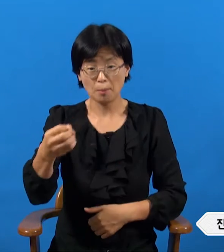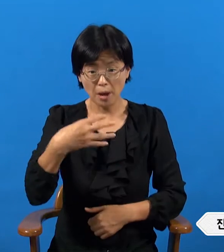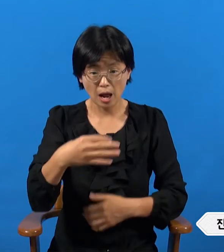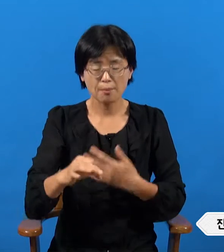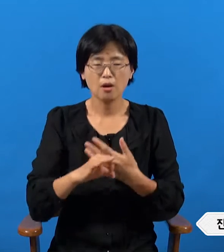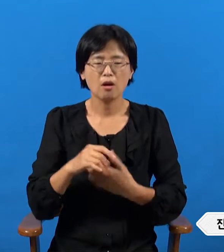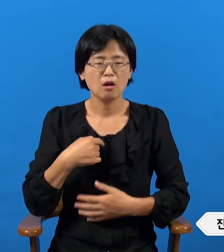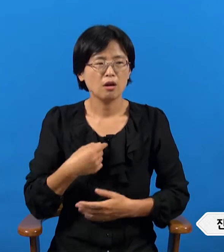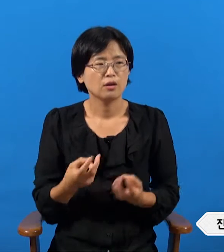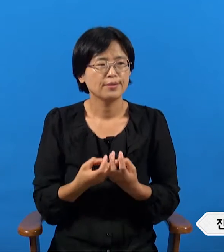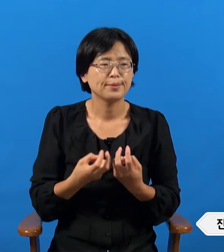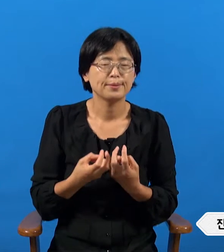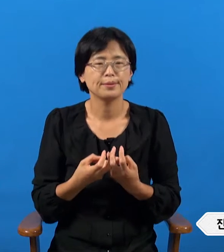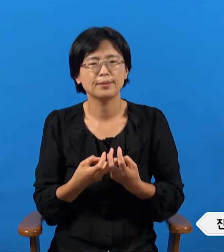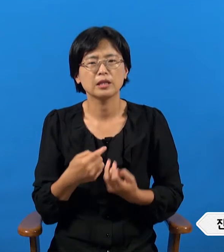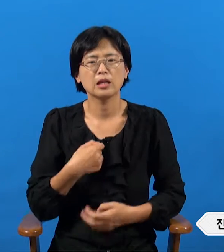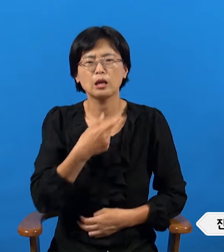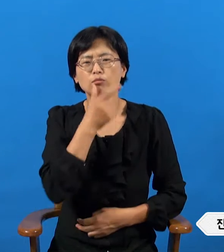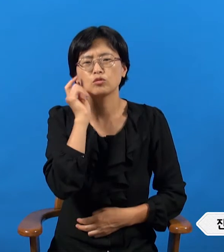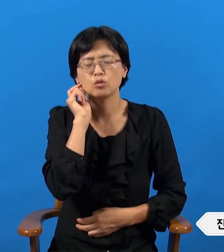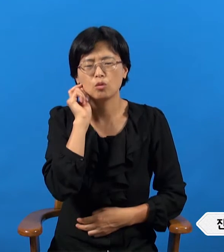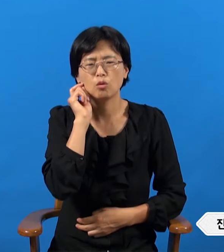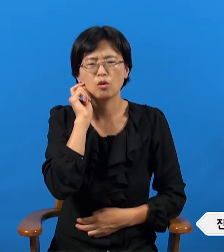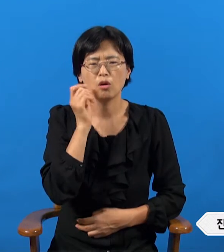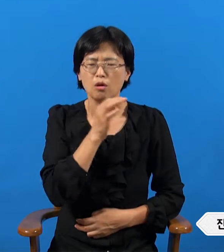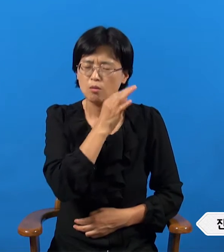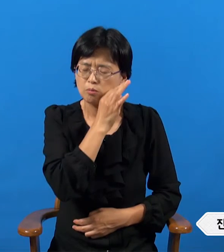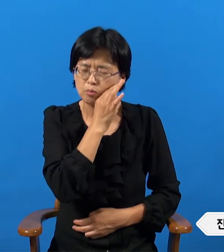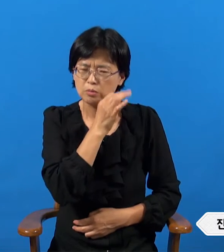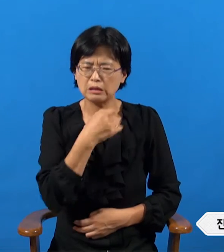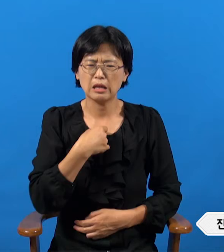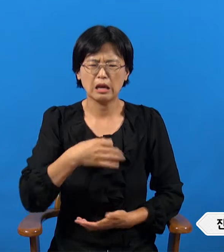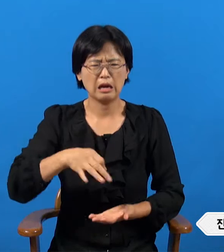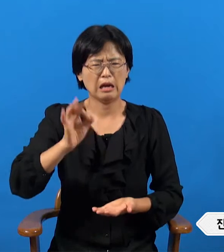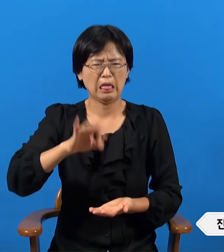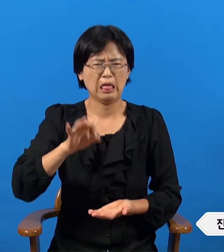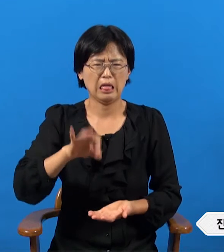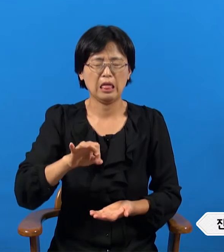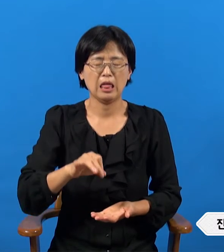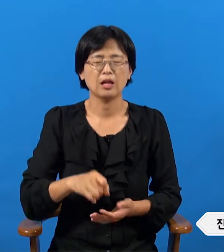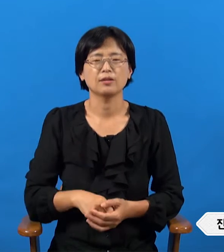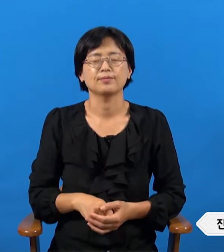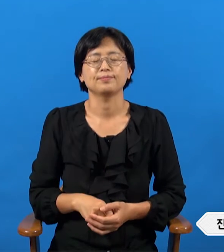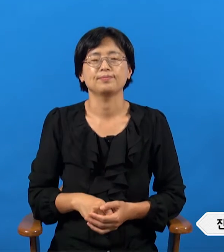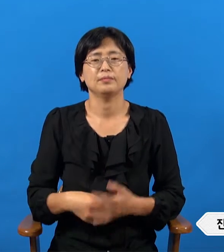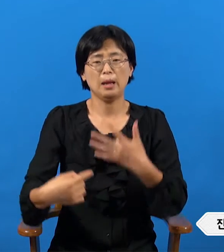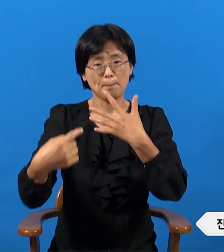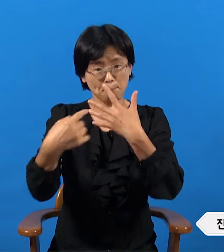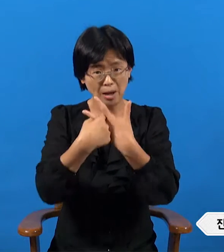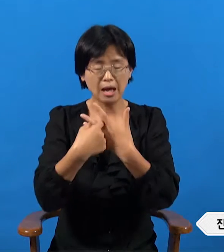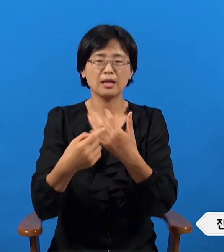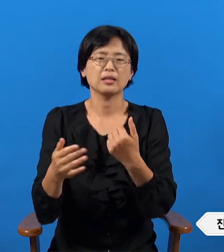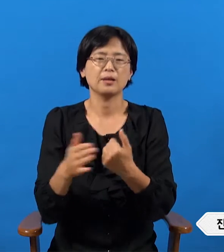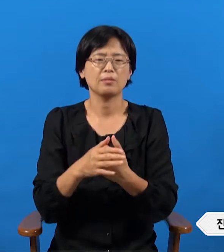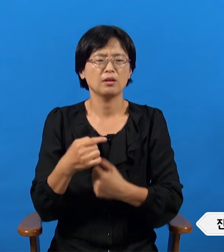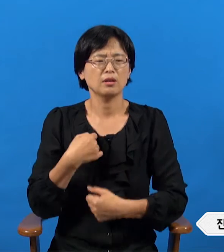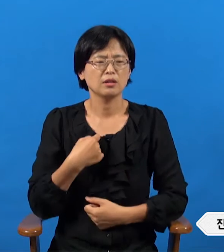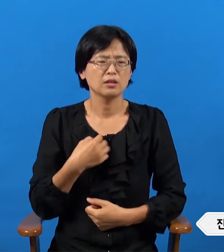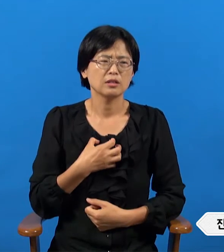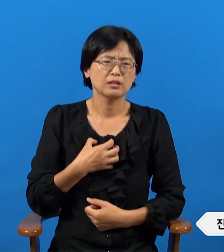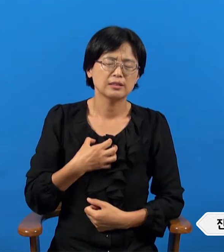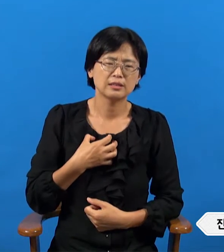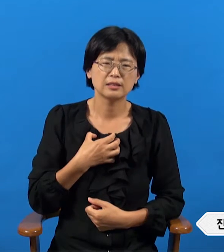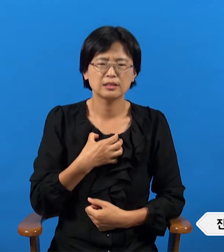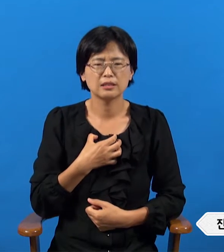그것만 등장하면 우리는 내가 얼마나 부족하고 얼마나 쓸모없고 얼마나 못한 사람인지